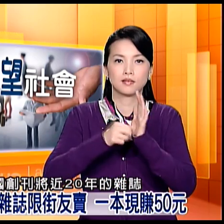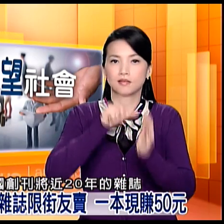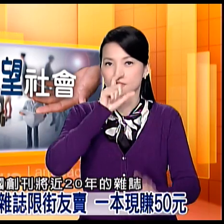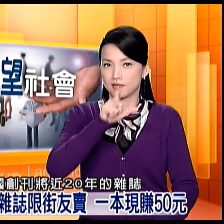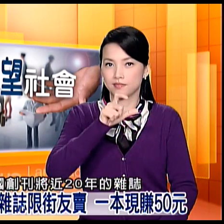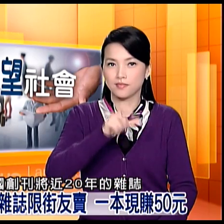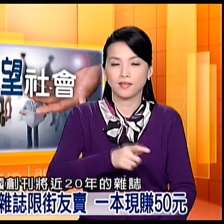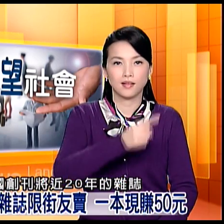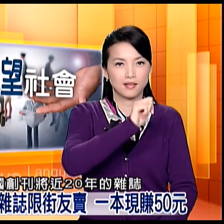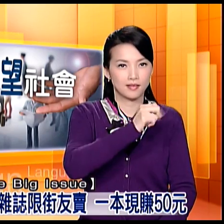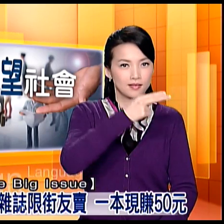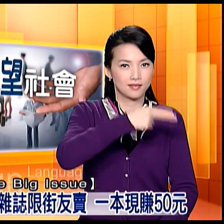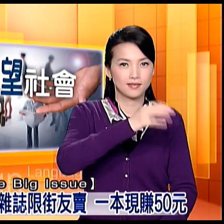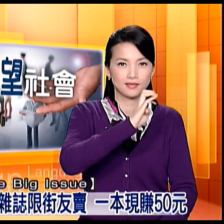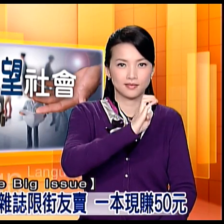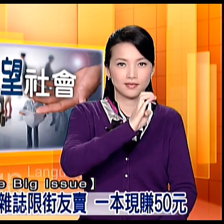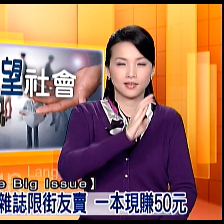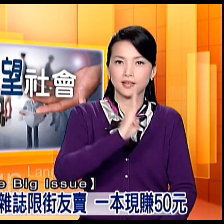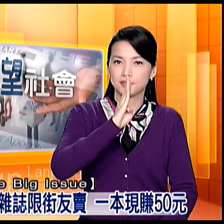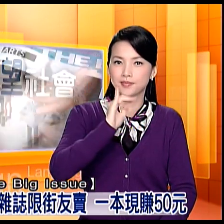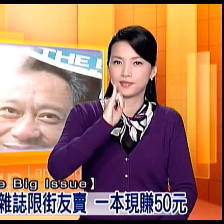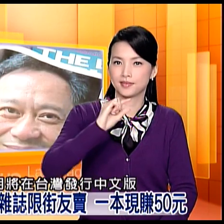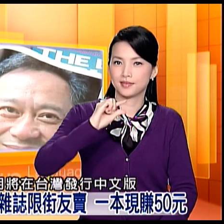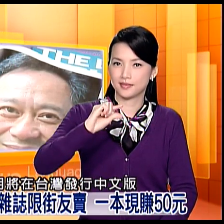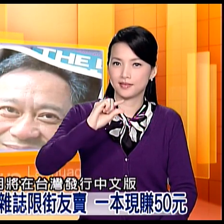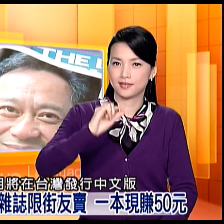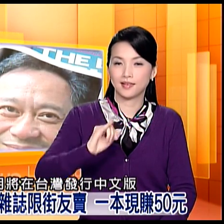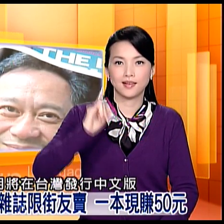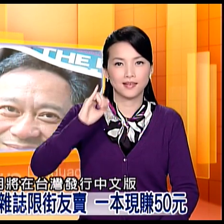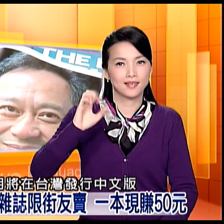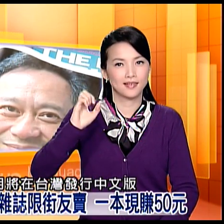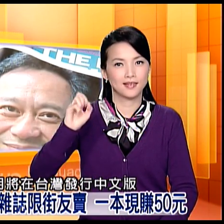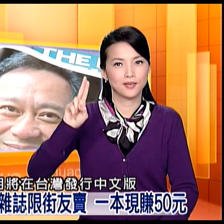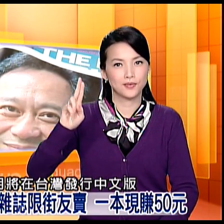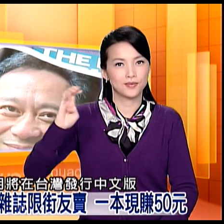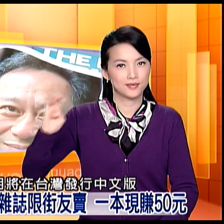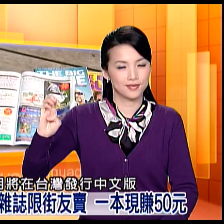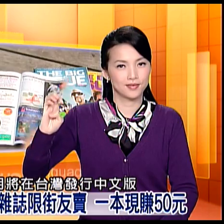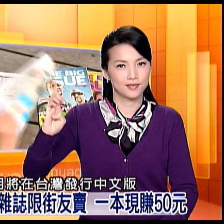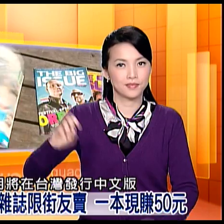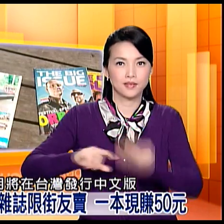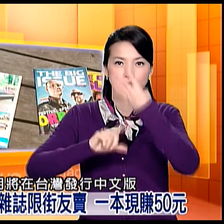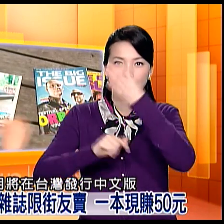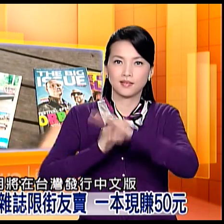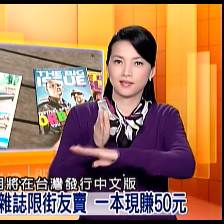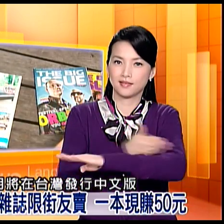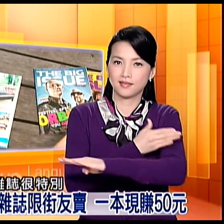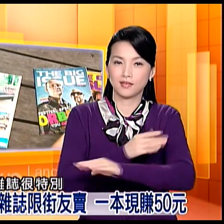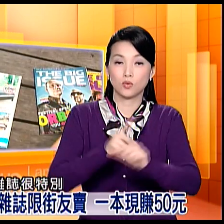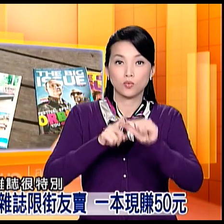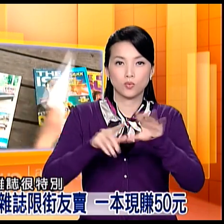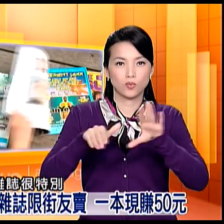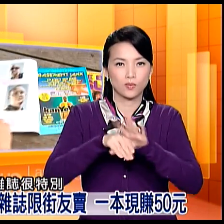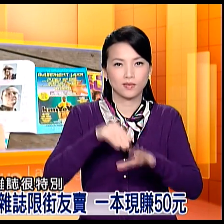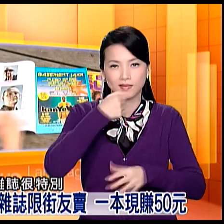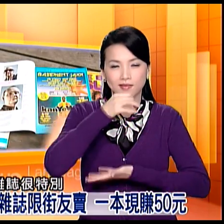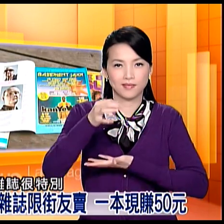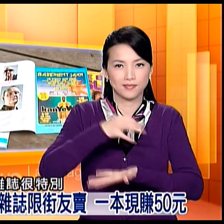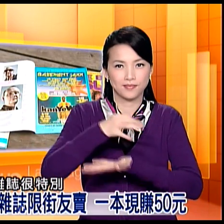志《The Big Issue》下个月将在台湾发行中文版。这本杂志很特别，不